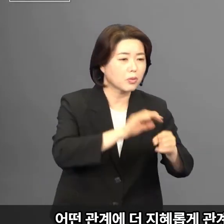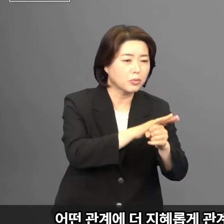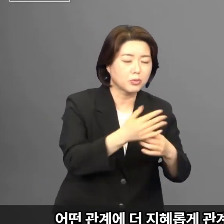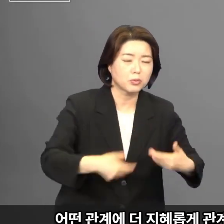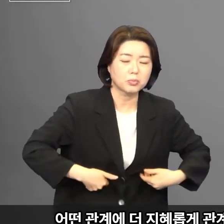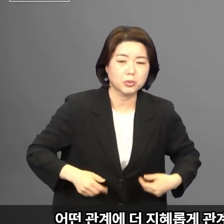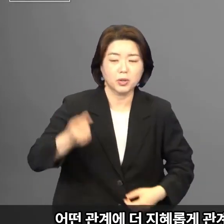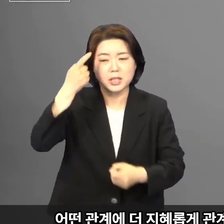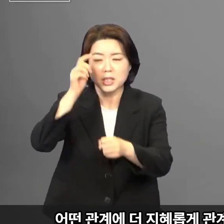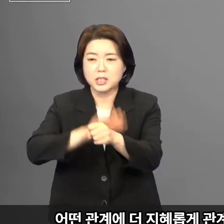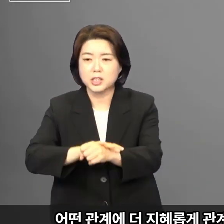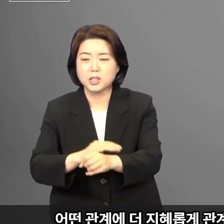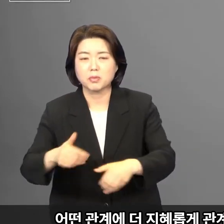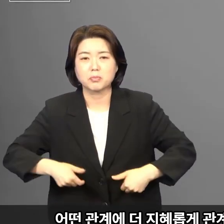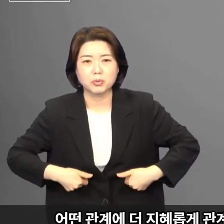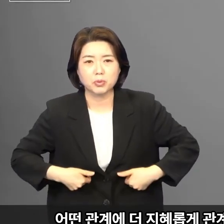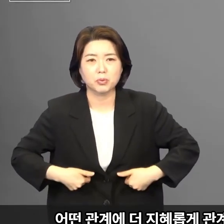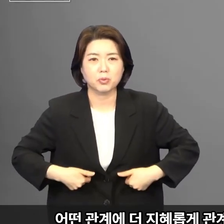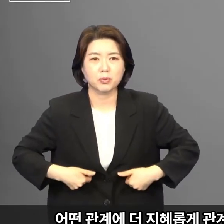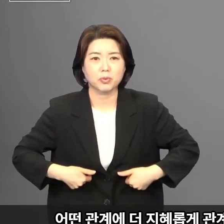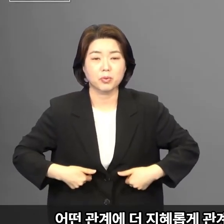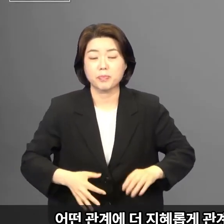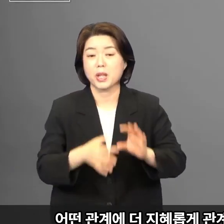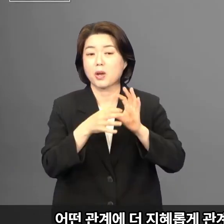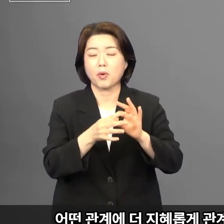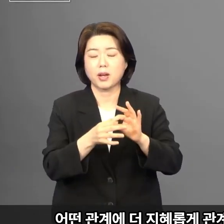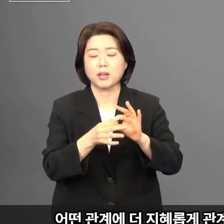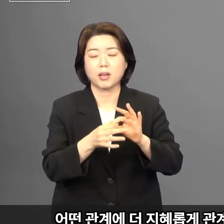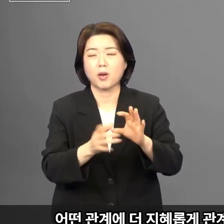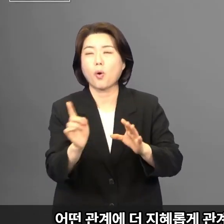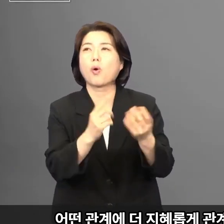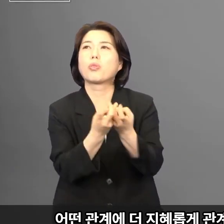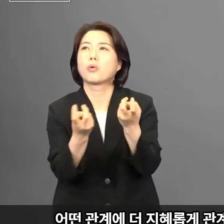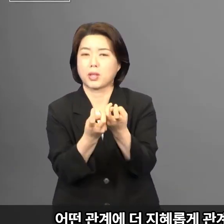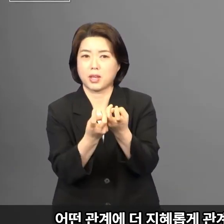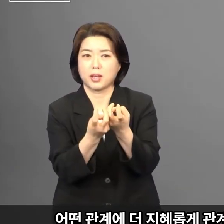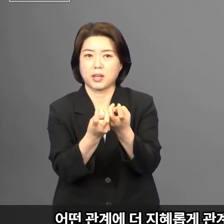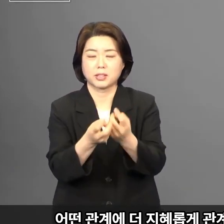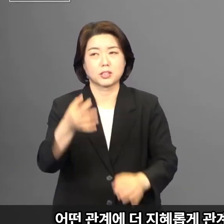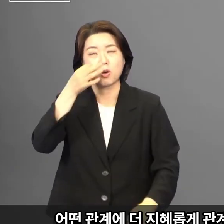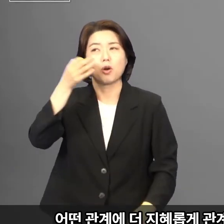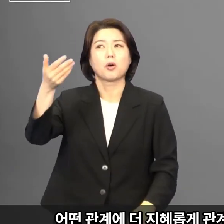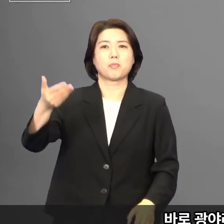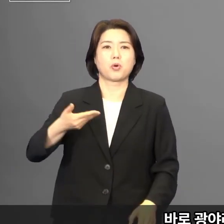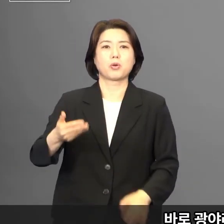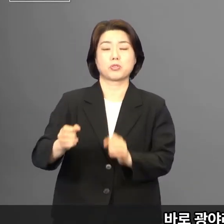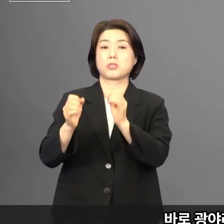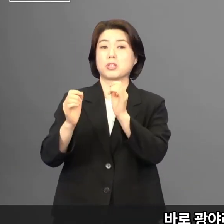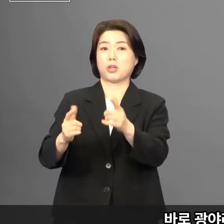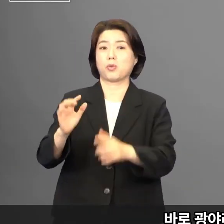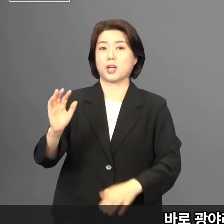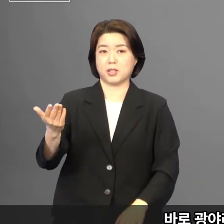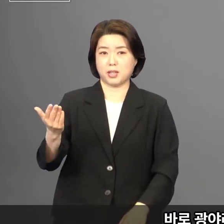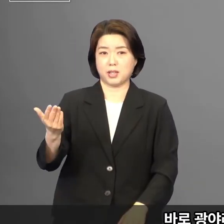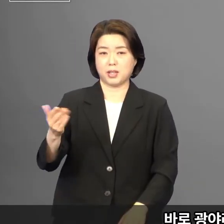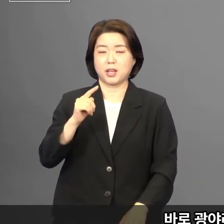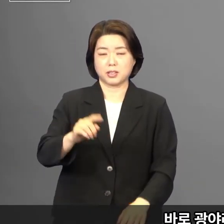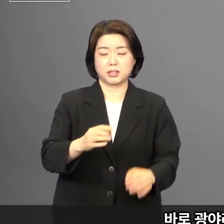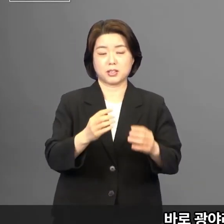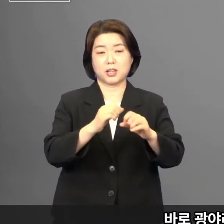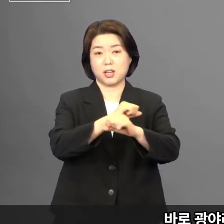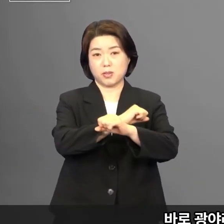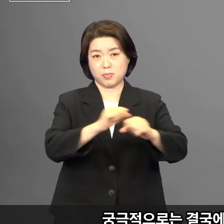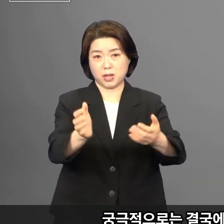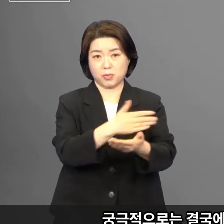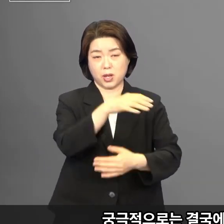더 지혜롭게 관계를 맺어야 할지를 보여주는 계기가 바로